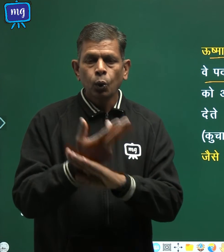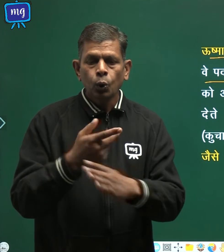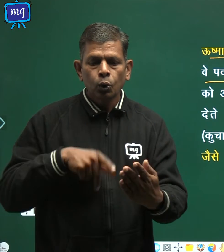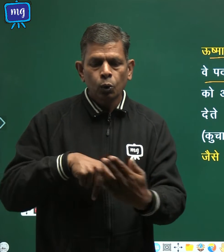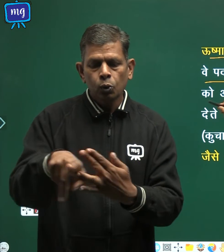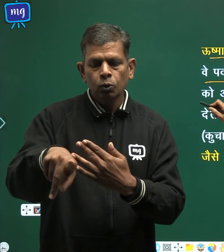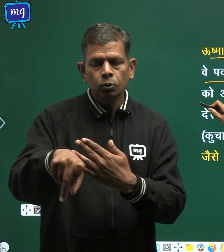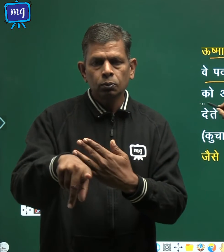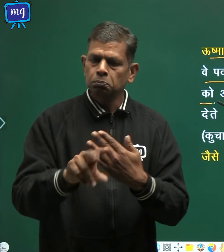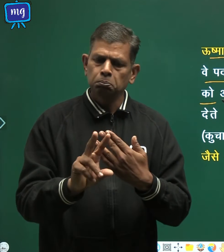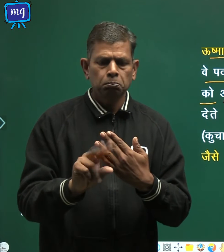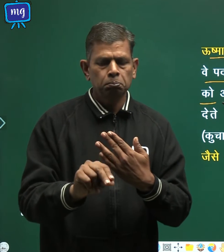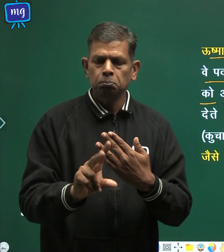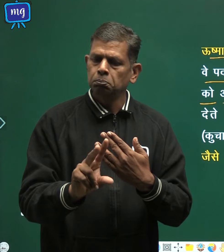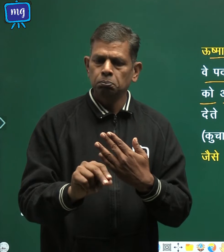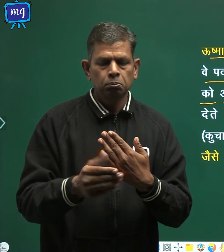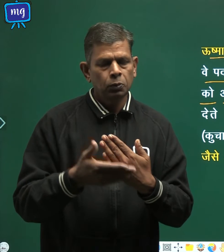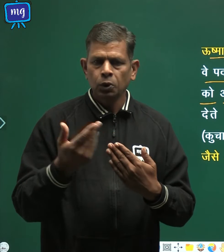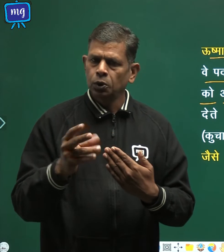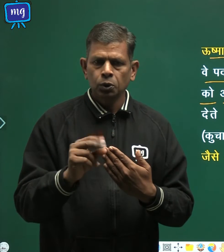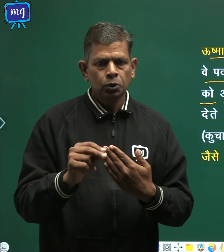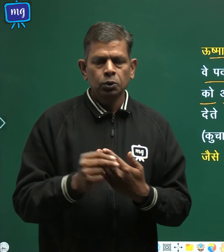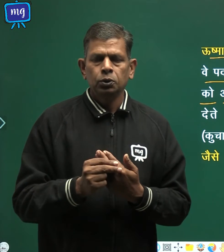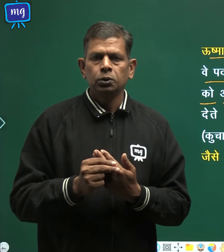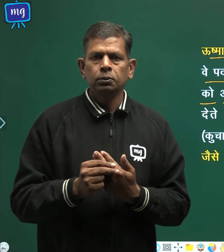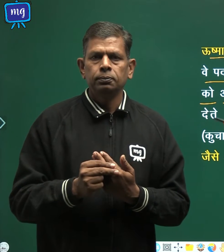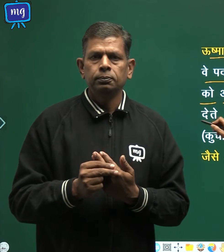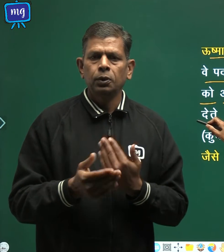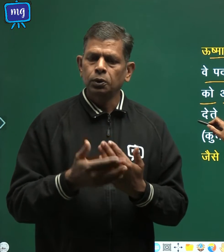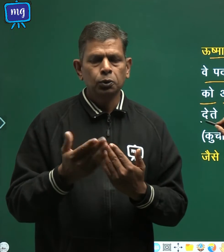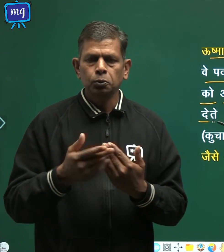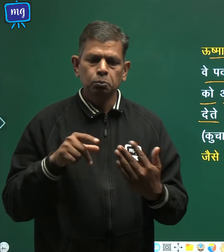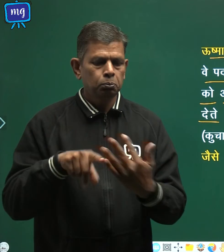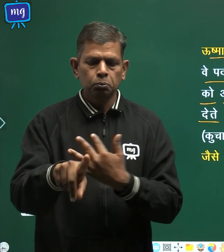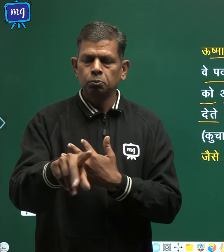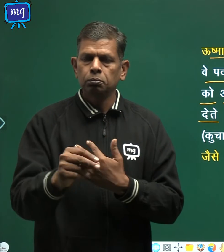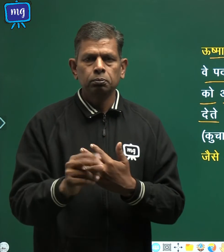ऊष्मा को आसानी से प्रवाहित नहीं होने देते,